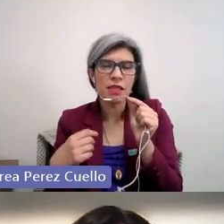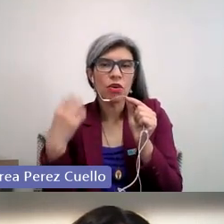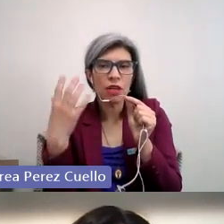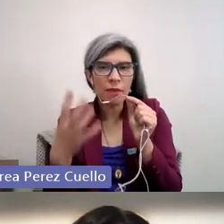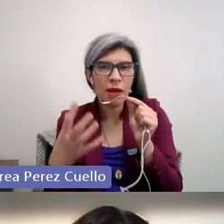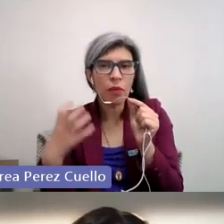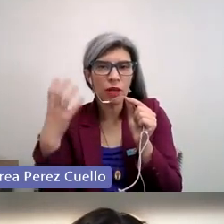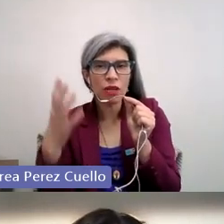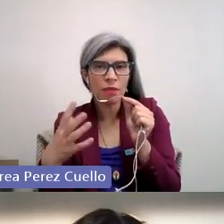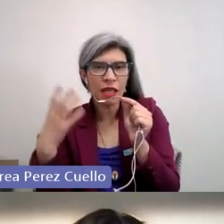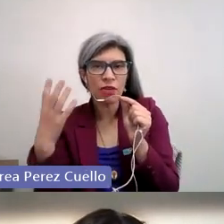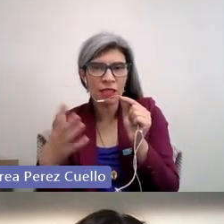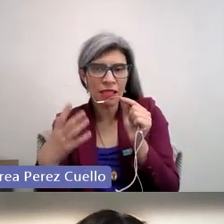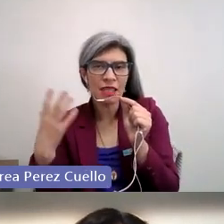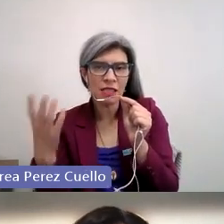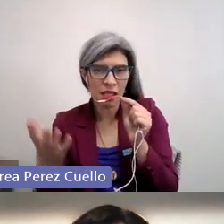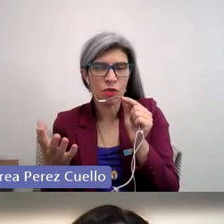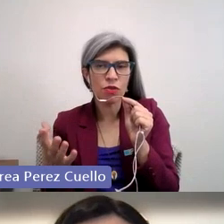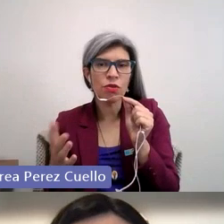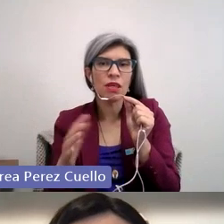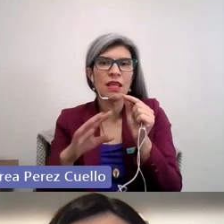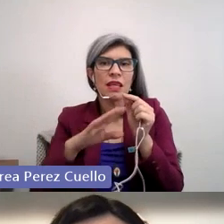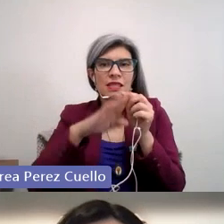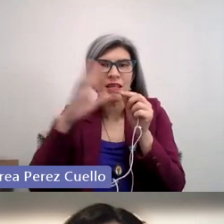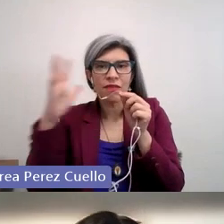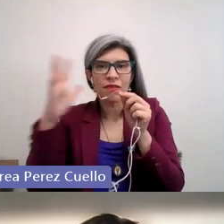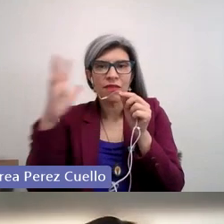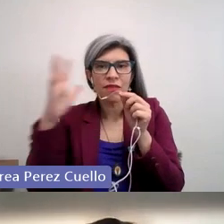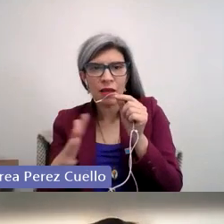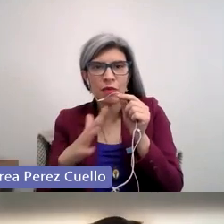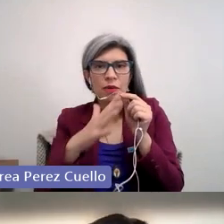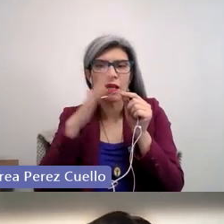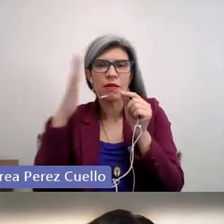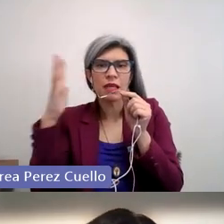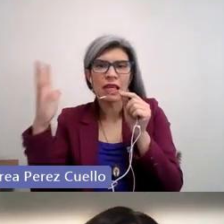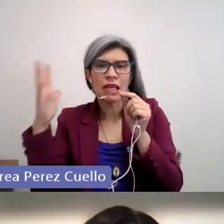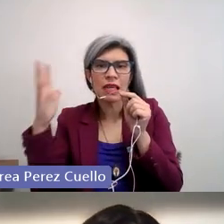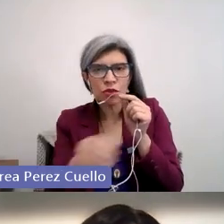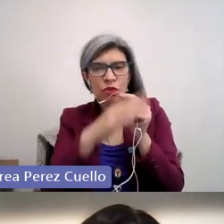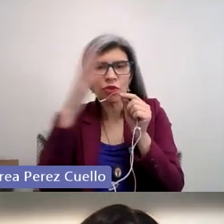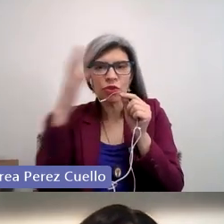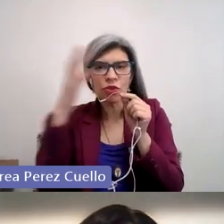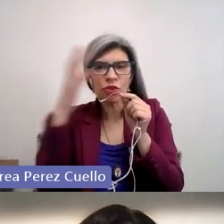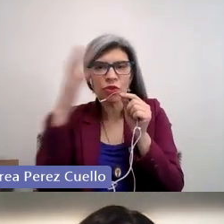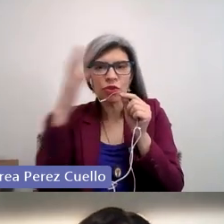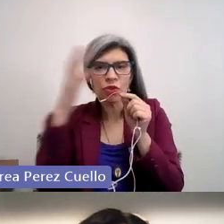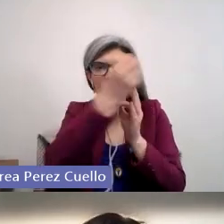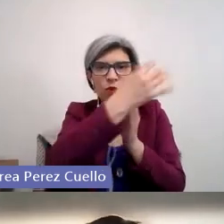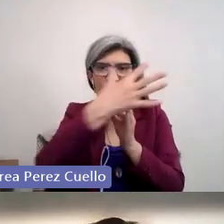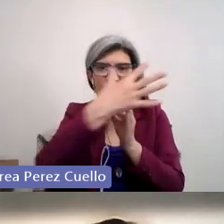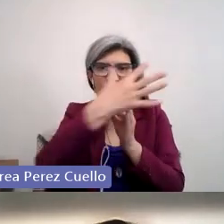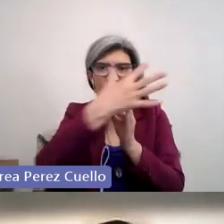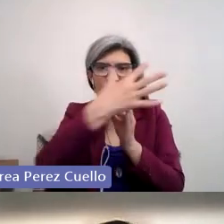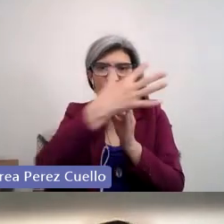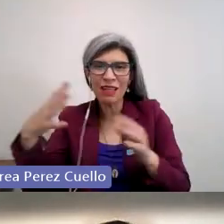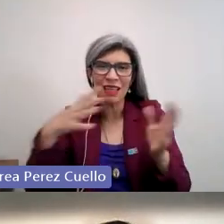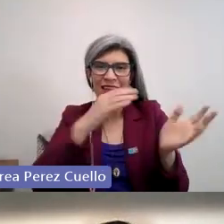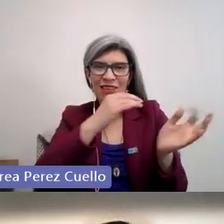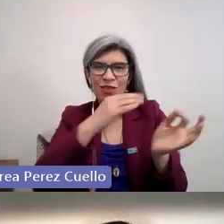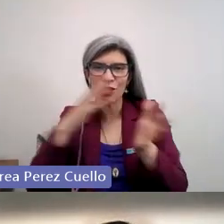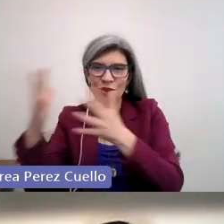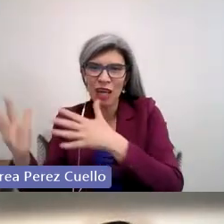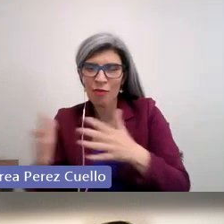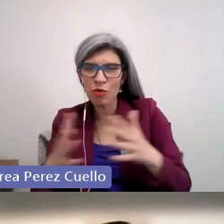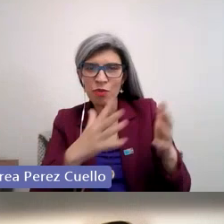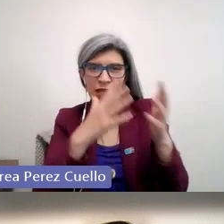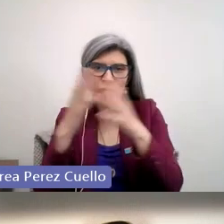bien se logra más o menos captar lo que está diciendo, se ve lento y deja como un rastro,